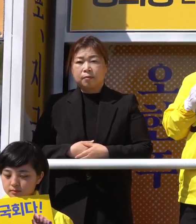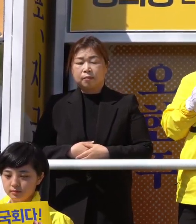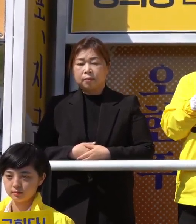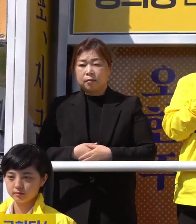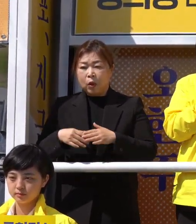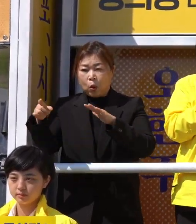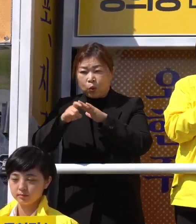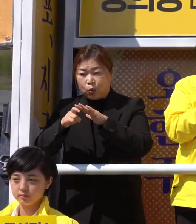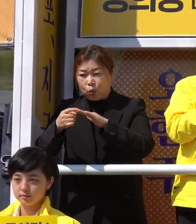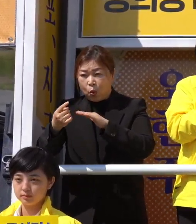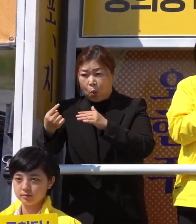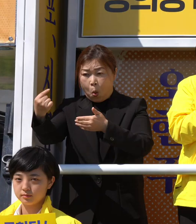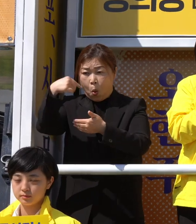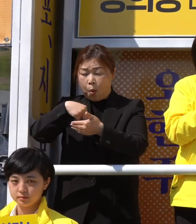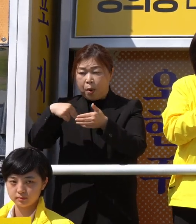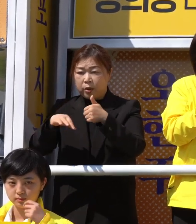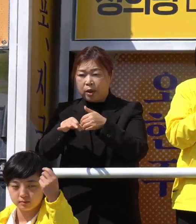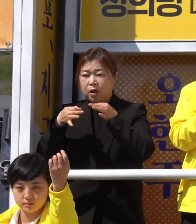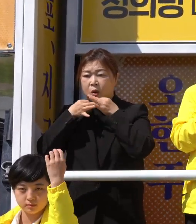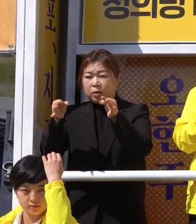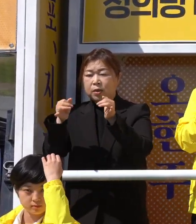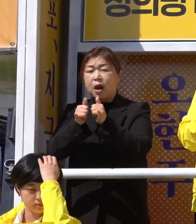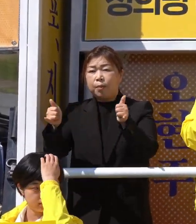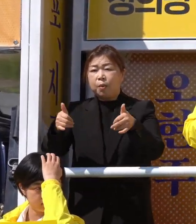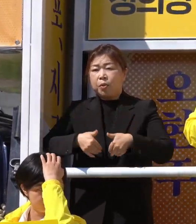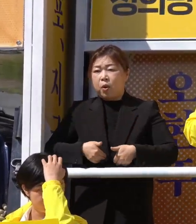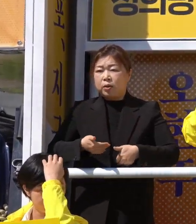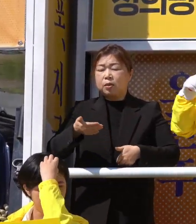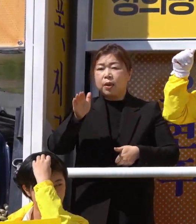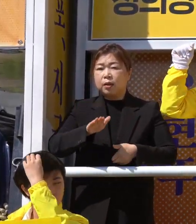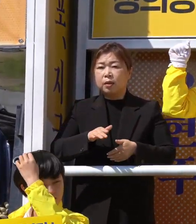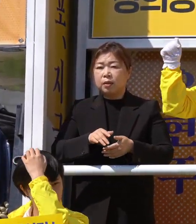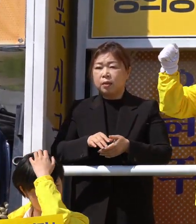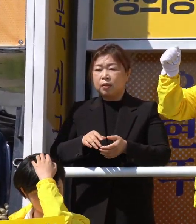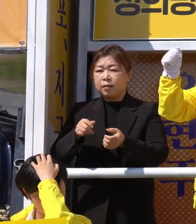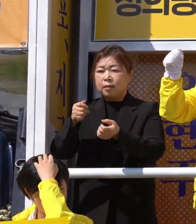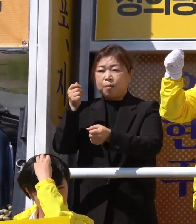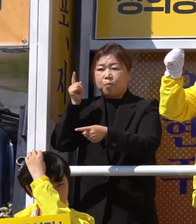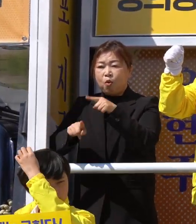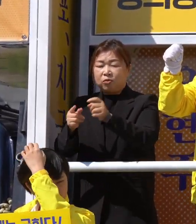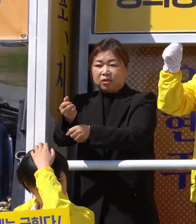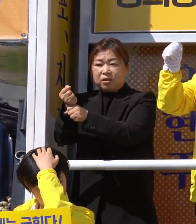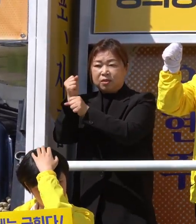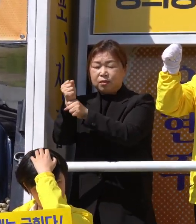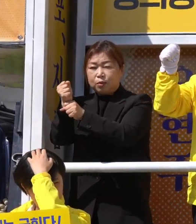도둑이 들어오면은 소리 지르는 사람도 필요하지만은 몽둥이를 들고